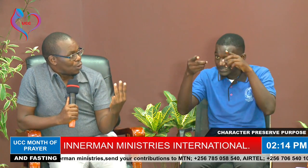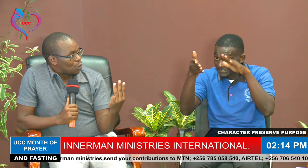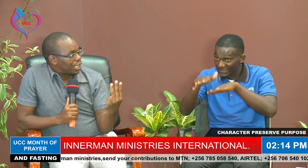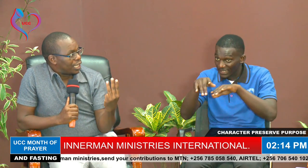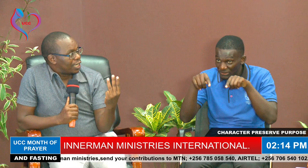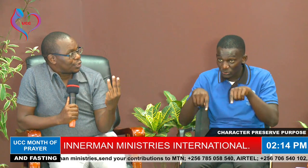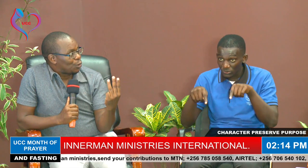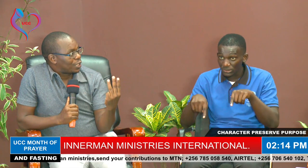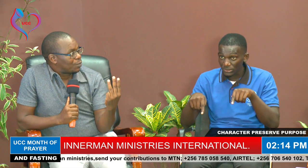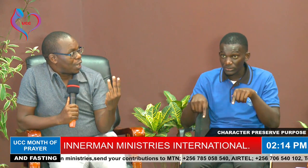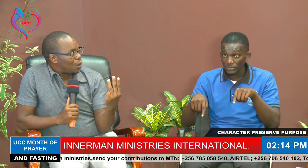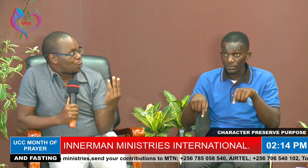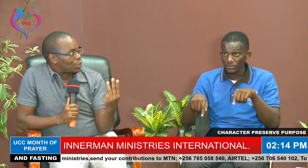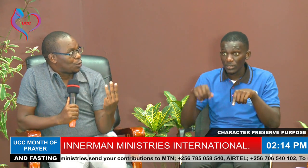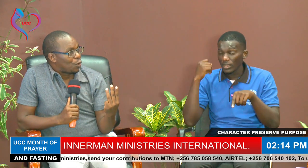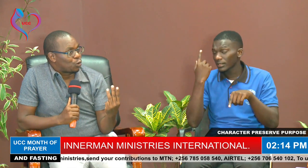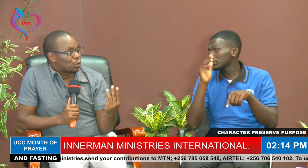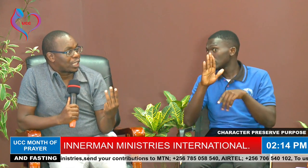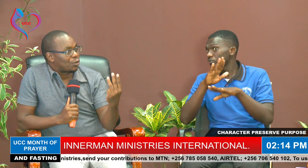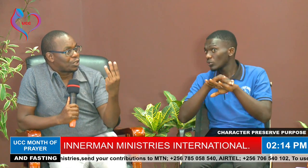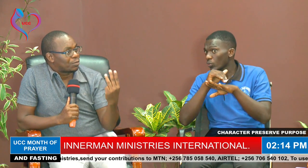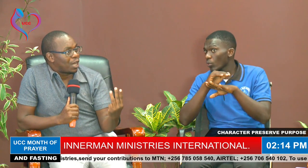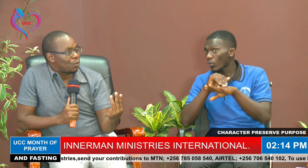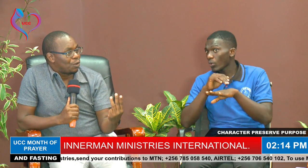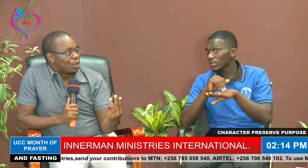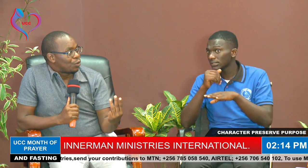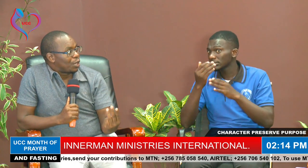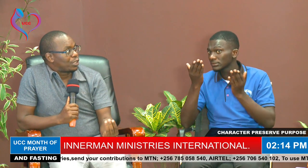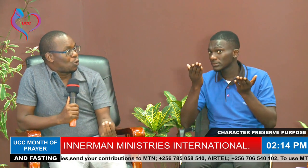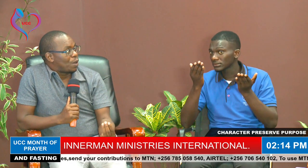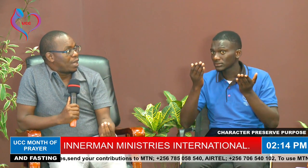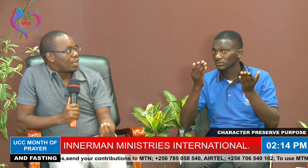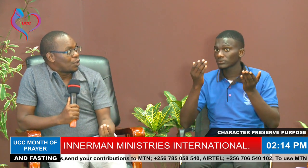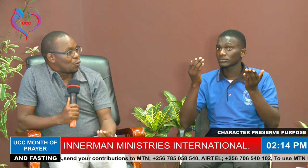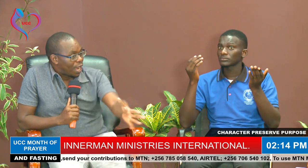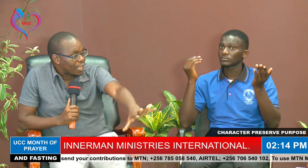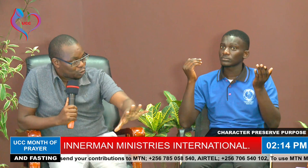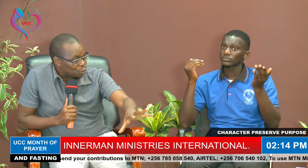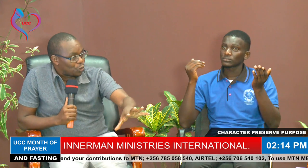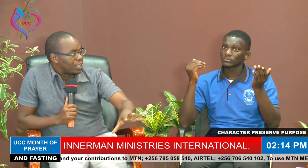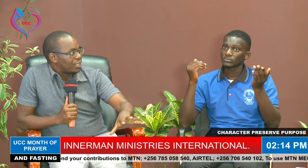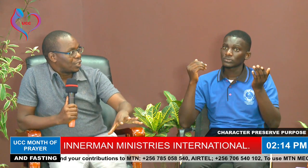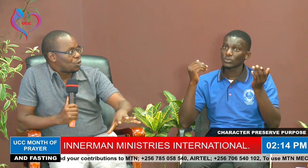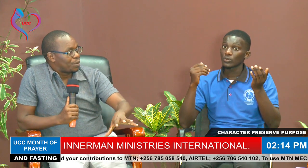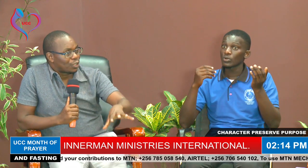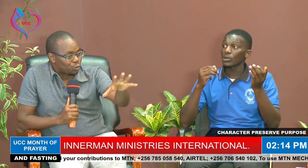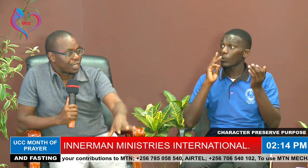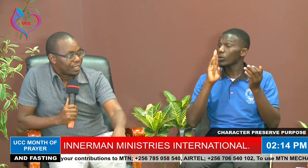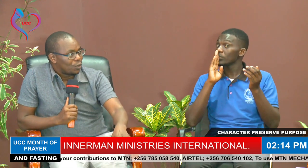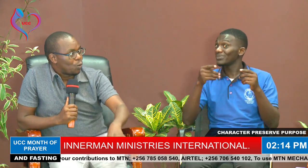Osobola okufa leero. Otegeera okuyitibwa kwo. lwalero gy'oli. It will be a today,